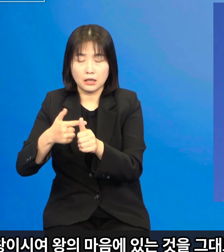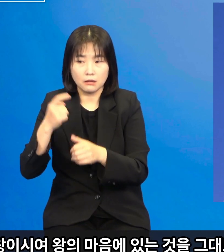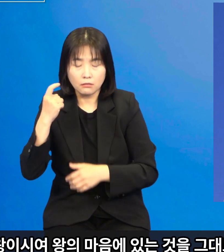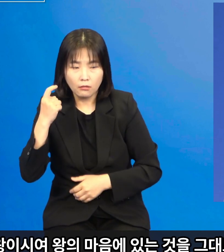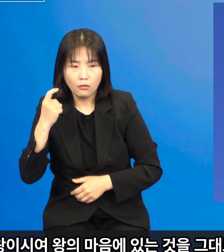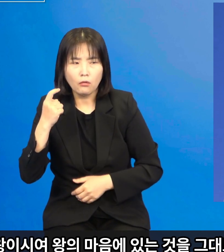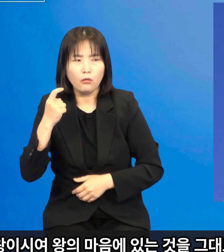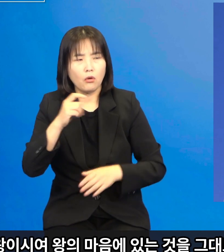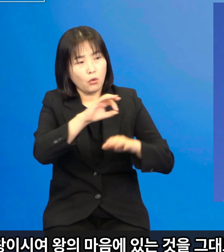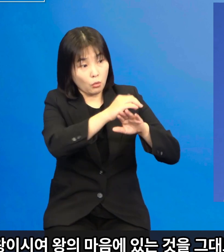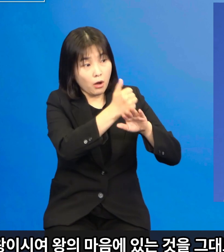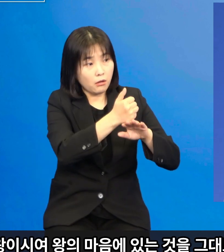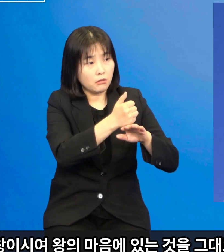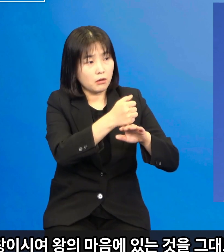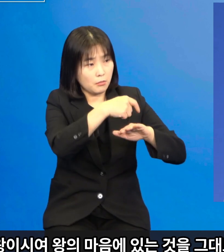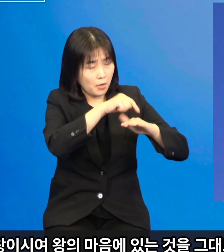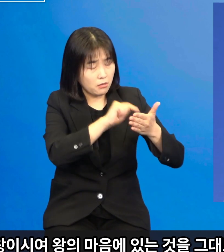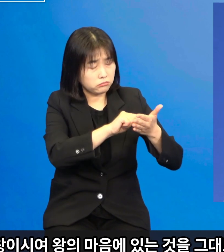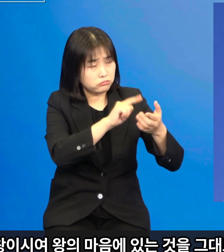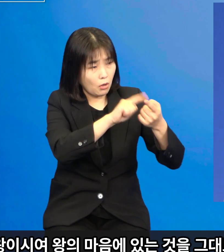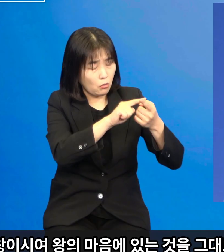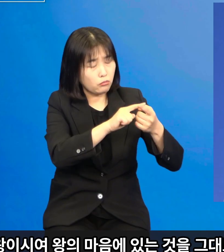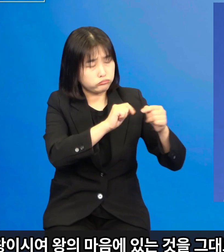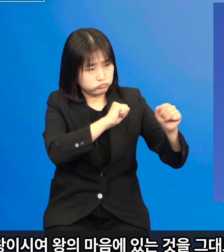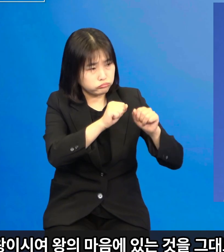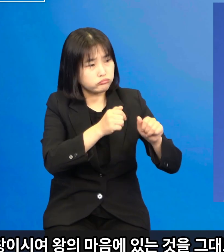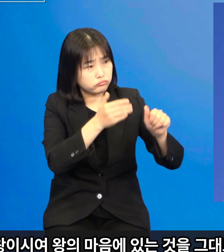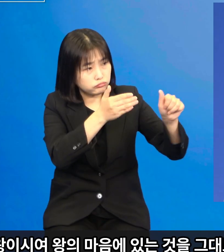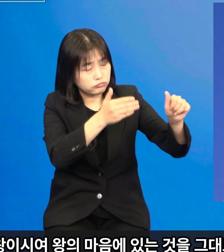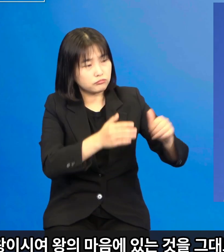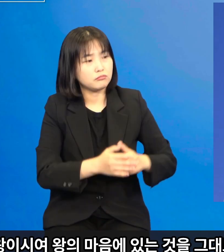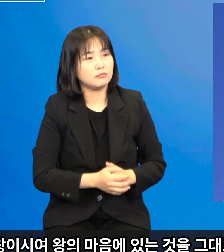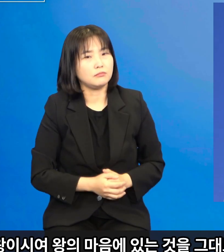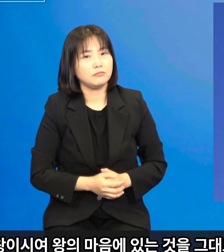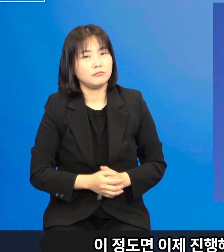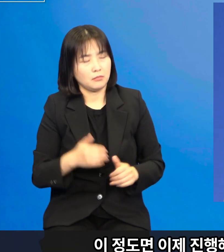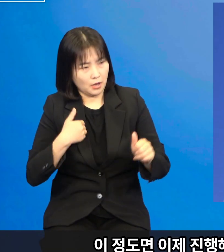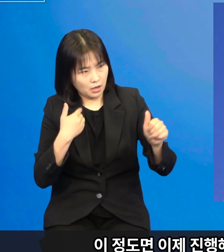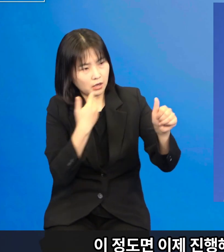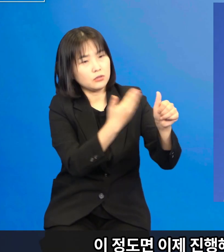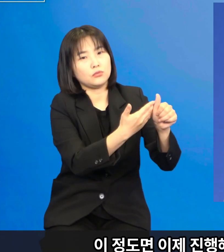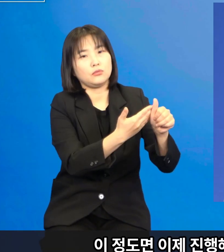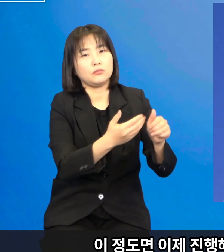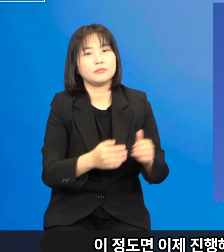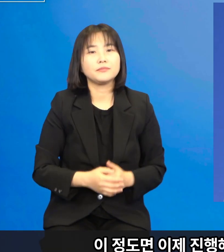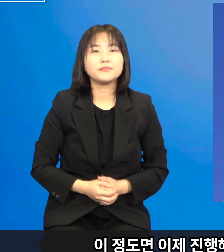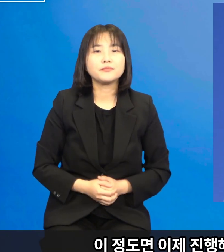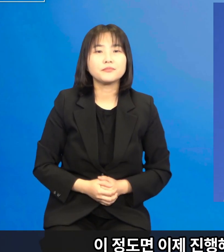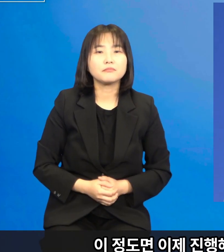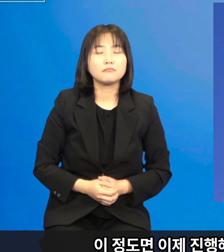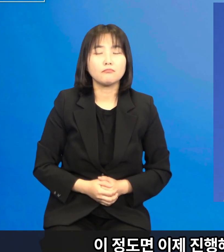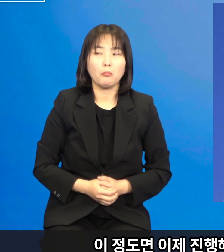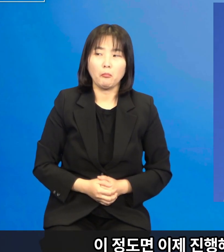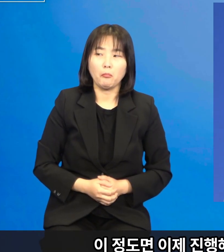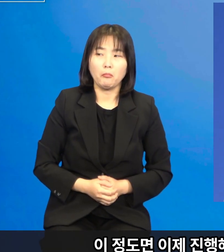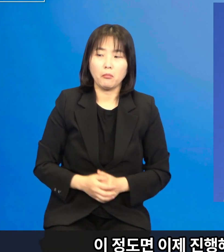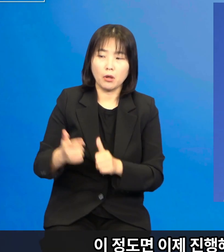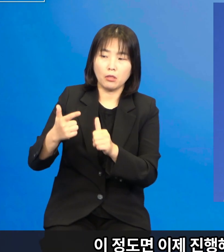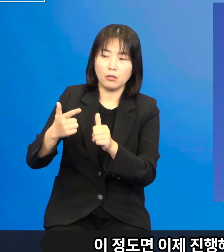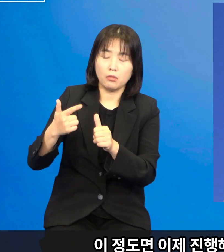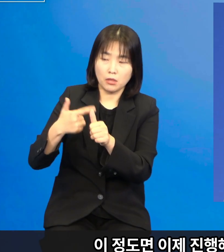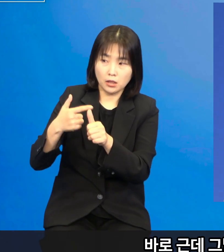왕이시여, 왕의 마음에 있는 것을 그대로 행하십시오. 뭐 컨펌까지 해주는 거예요. 이 정도면 이제 진행해도 되지